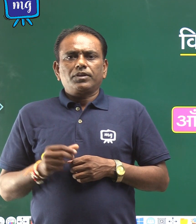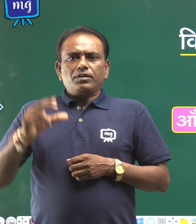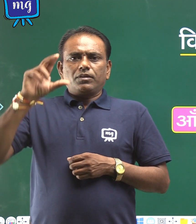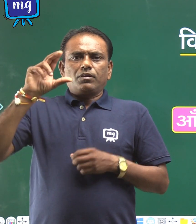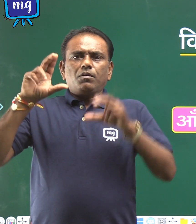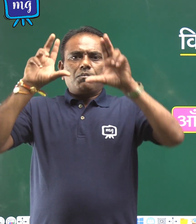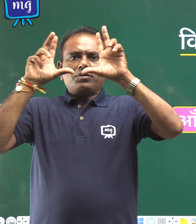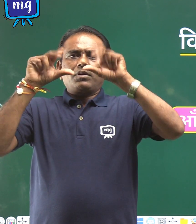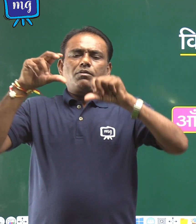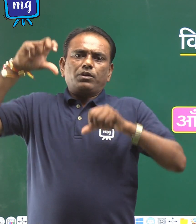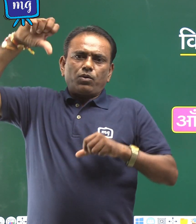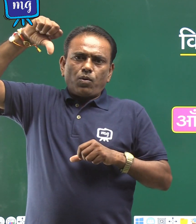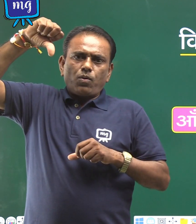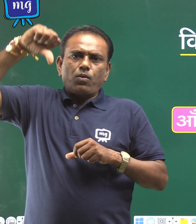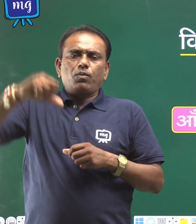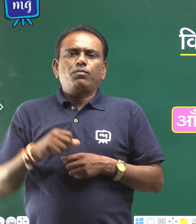प्रश्नावली 9